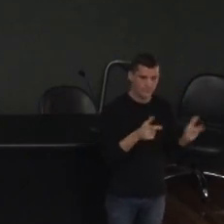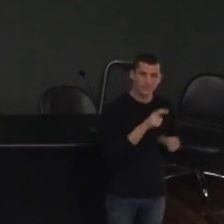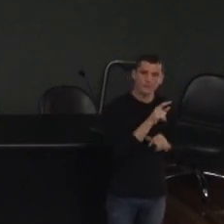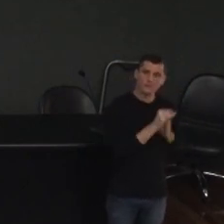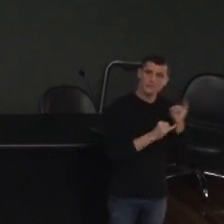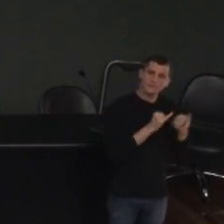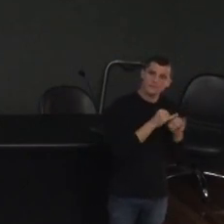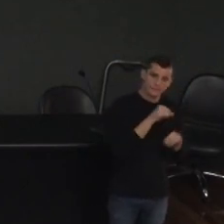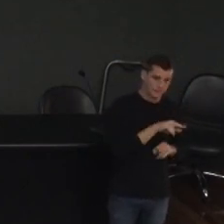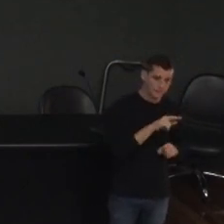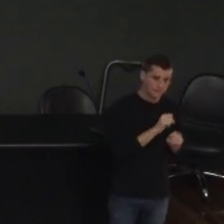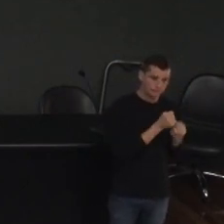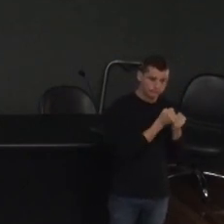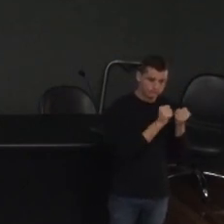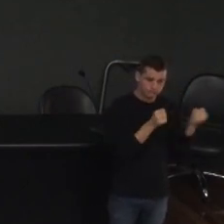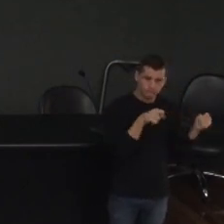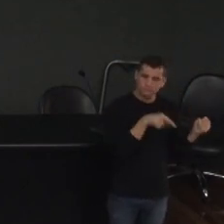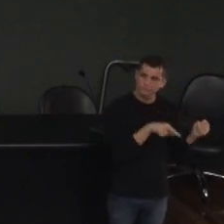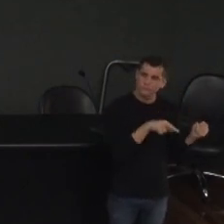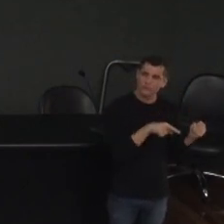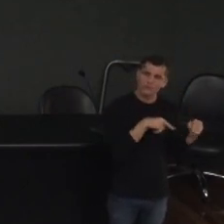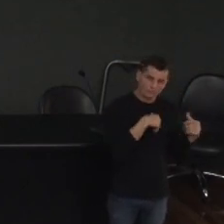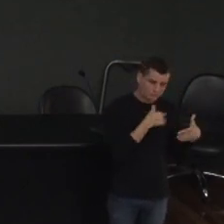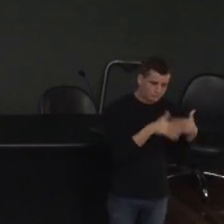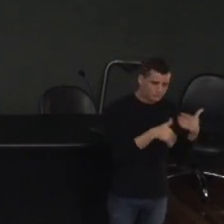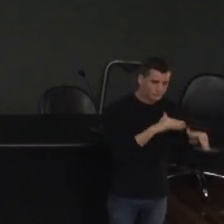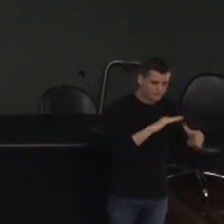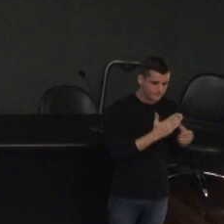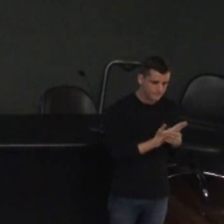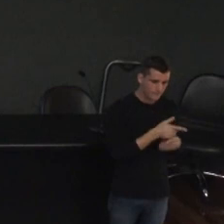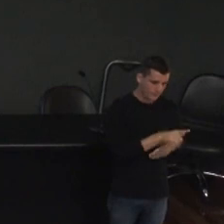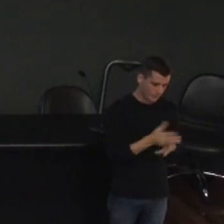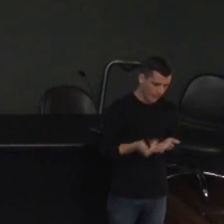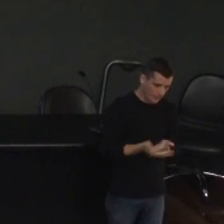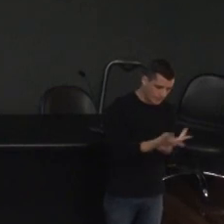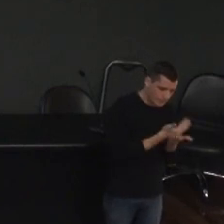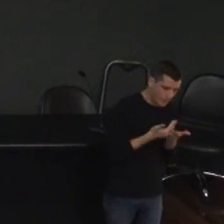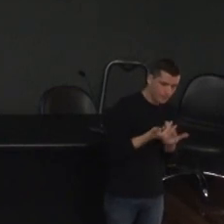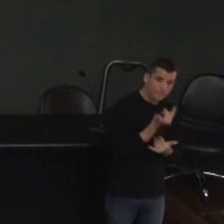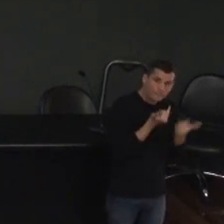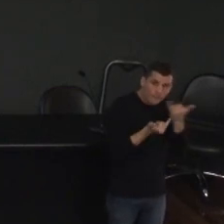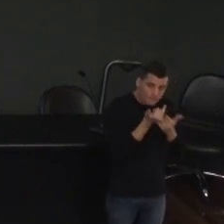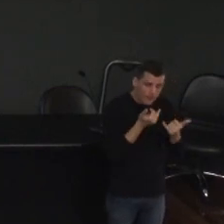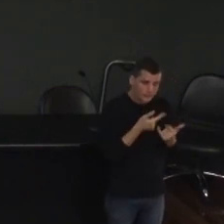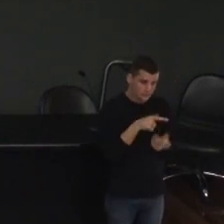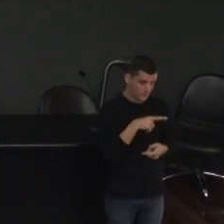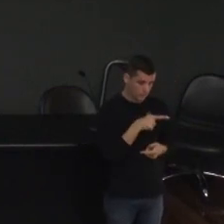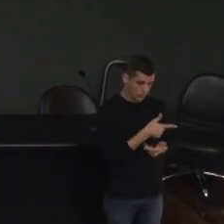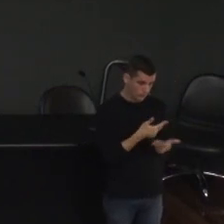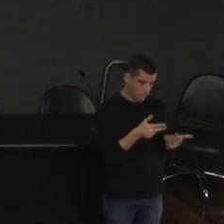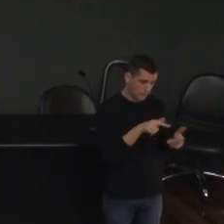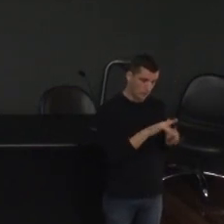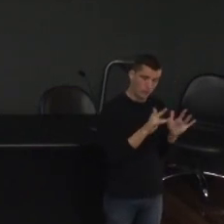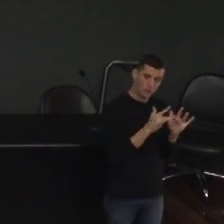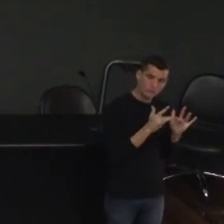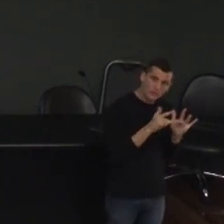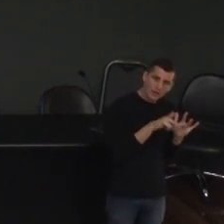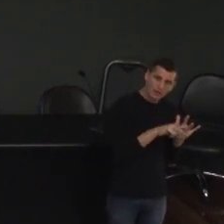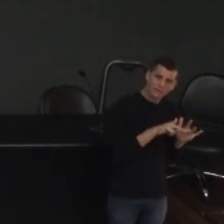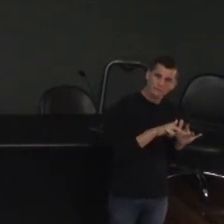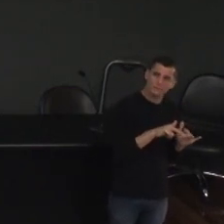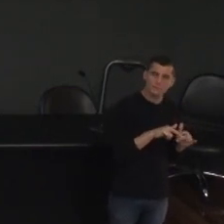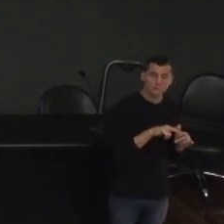grande tramitação e tratamento de dados e normalmente empresa de Telecom e de